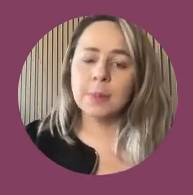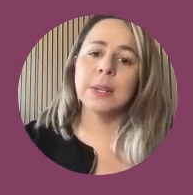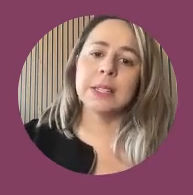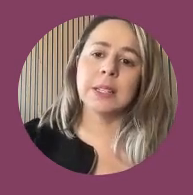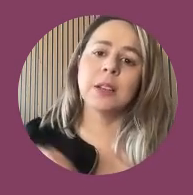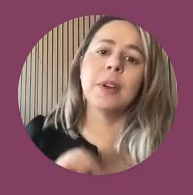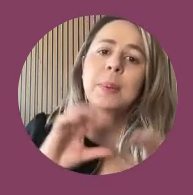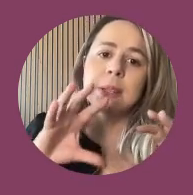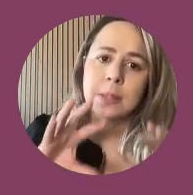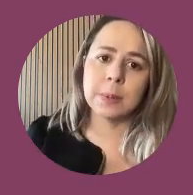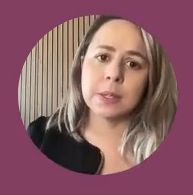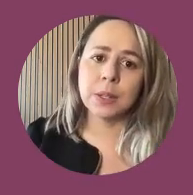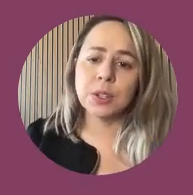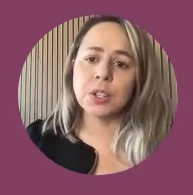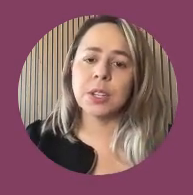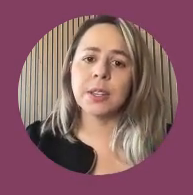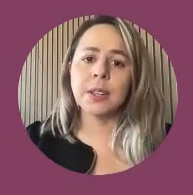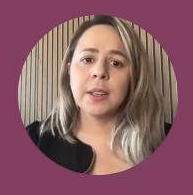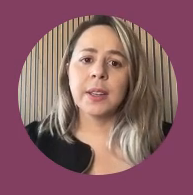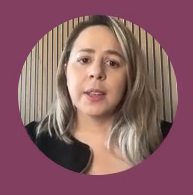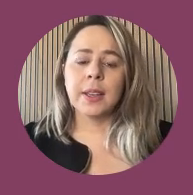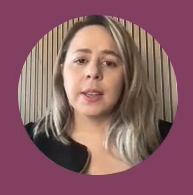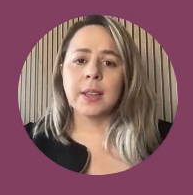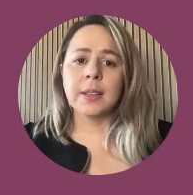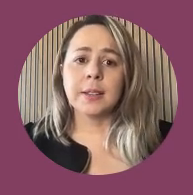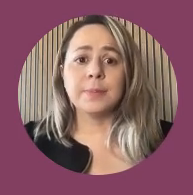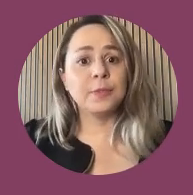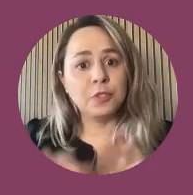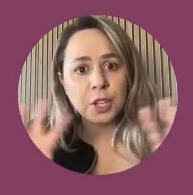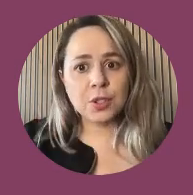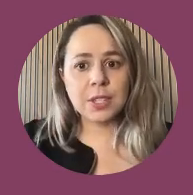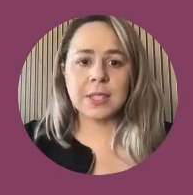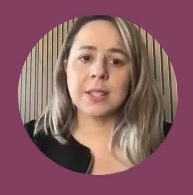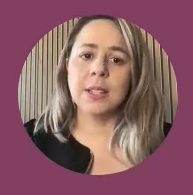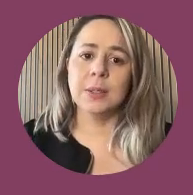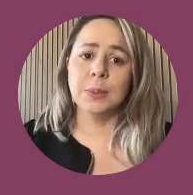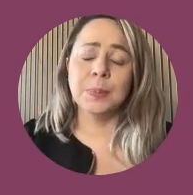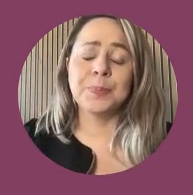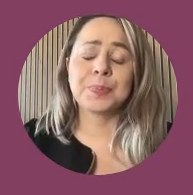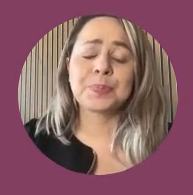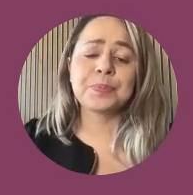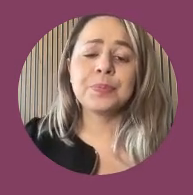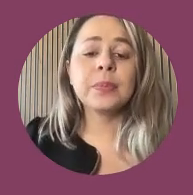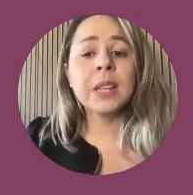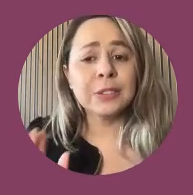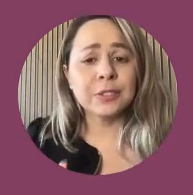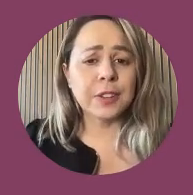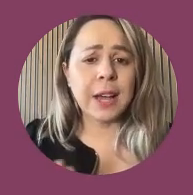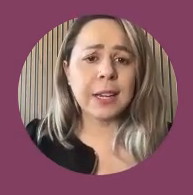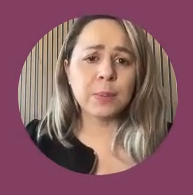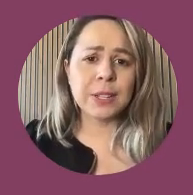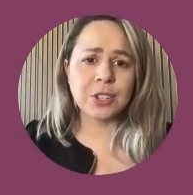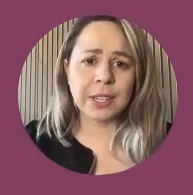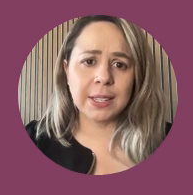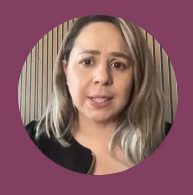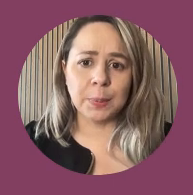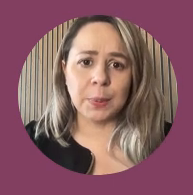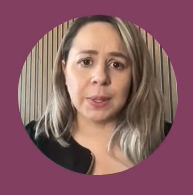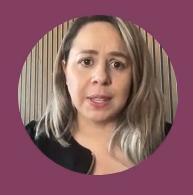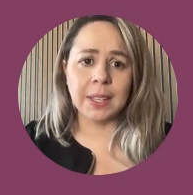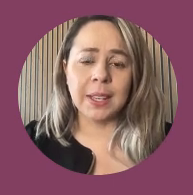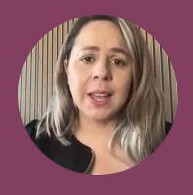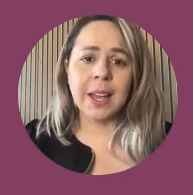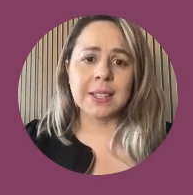cores em Libras, então vai aparecer bastante vídeos ensinando. Vale uma dica